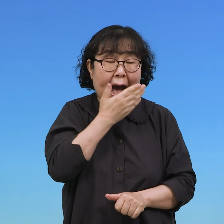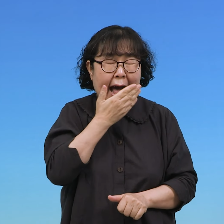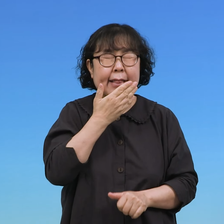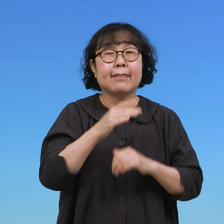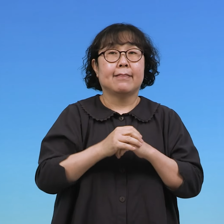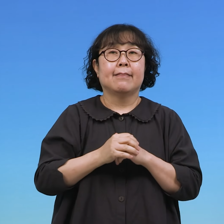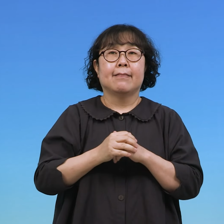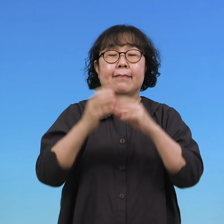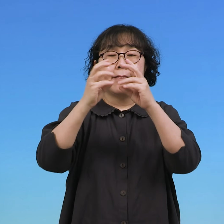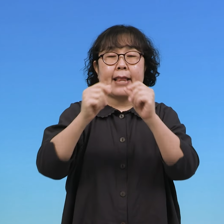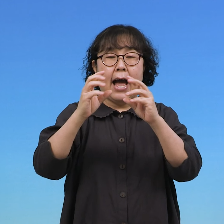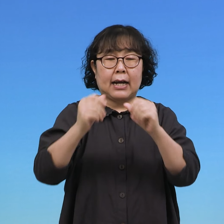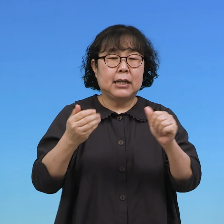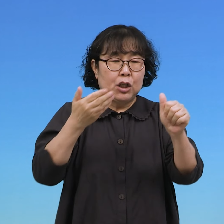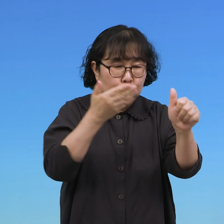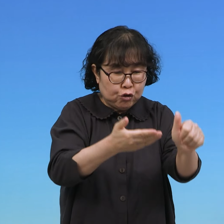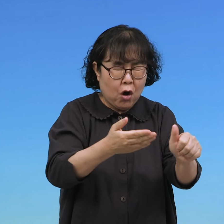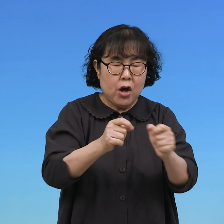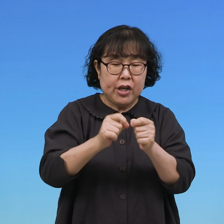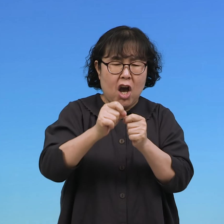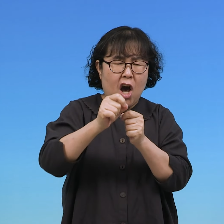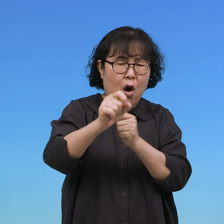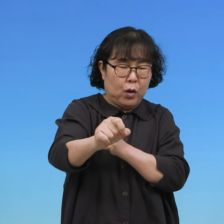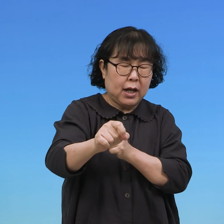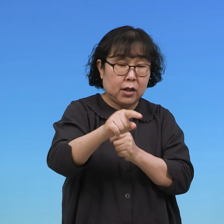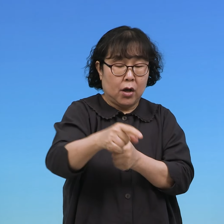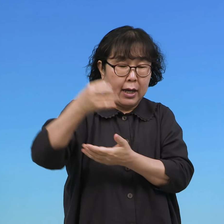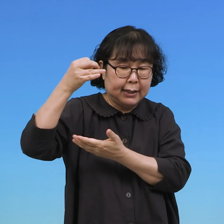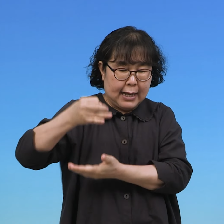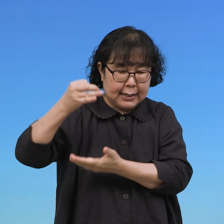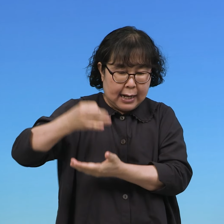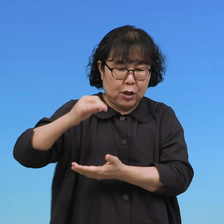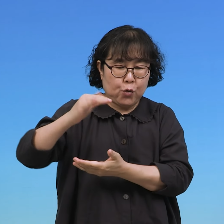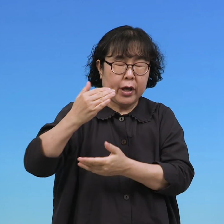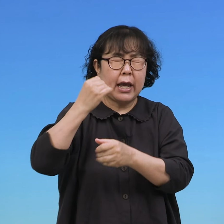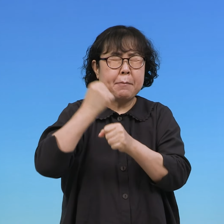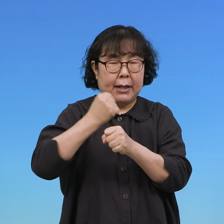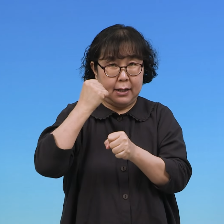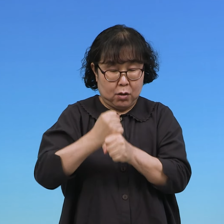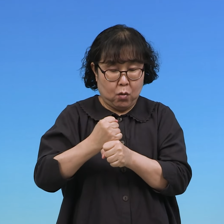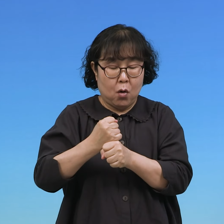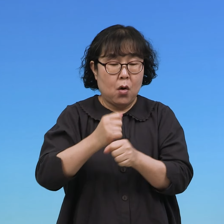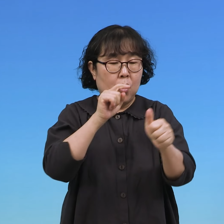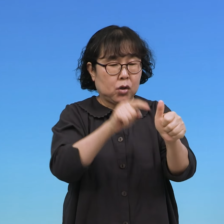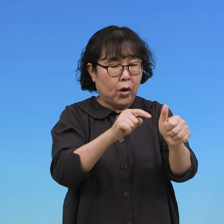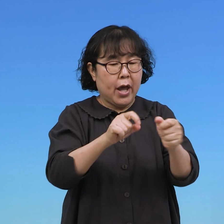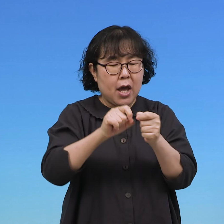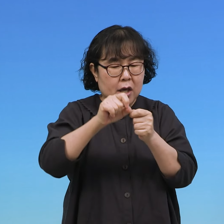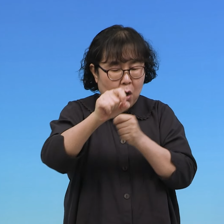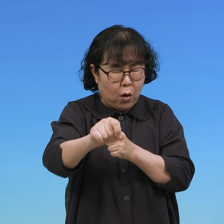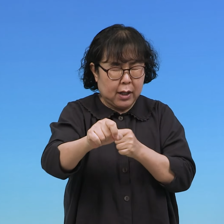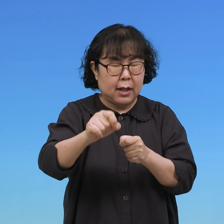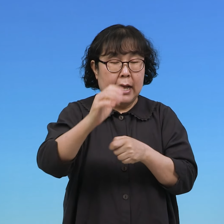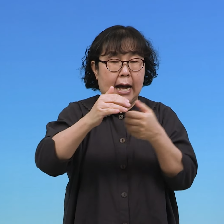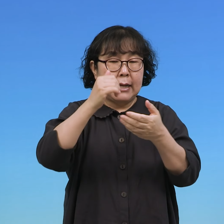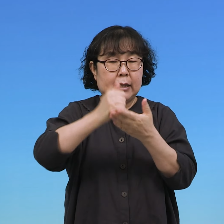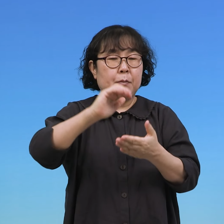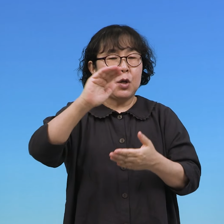하고 나는 그들의 하나님이 되리라. 지금 하나님께서는 아브라함과의 언약에 계속 누구를